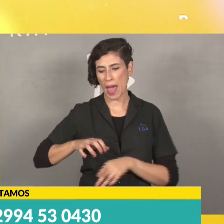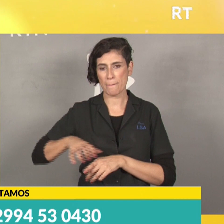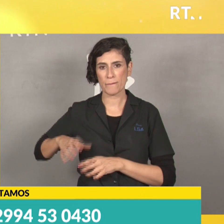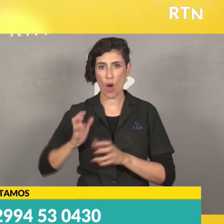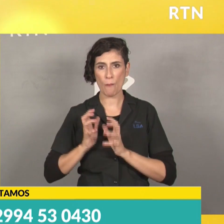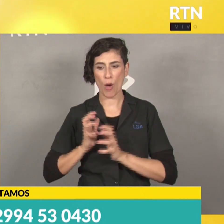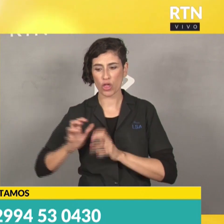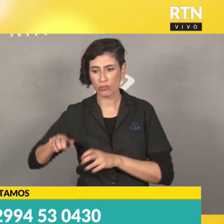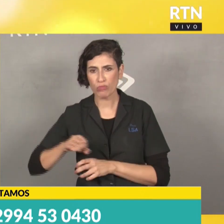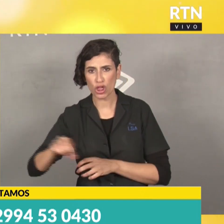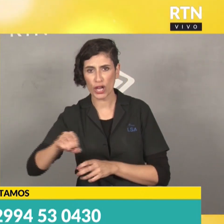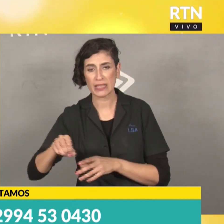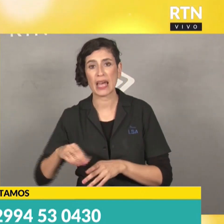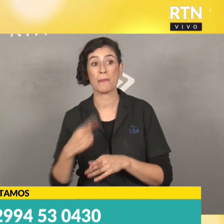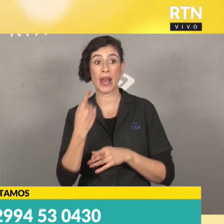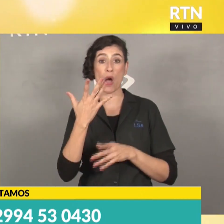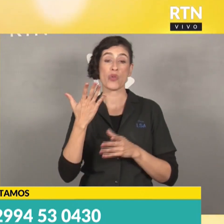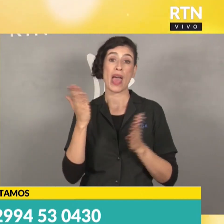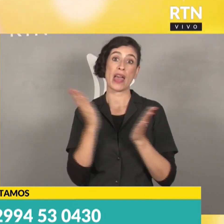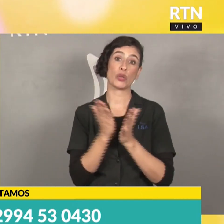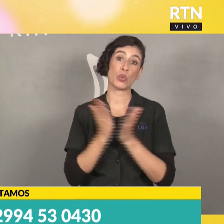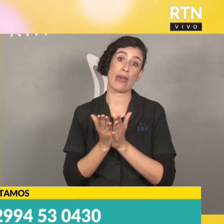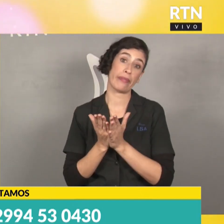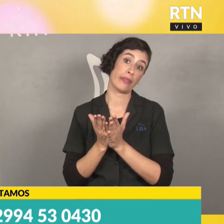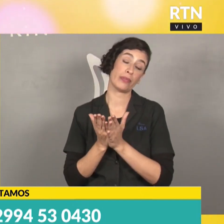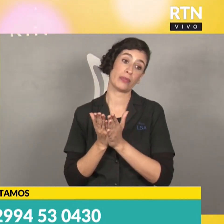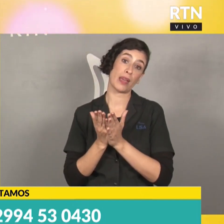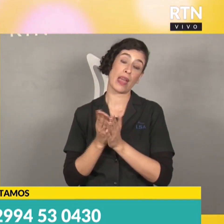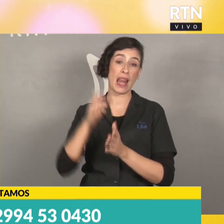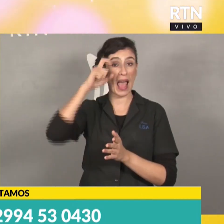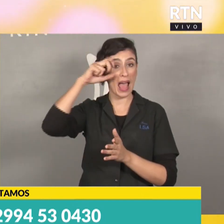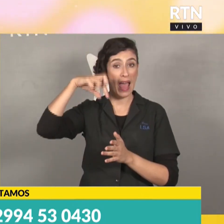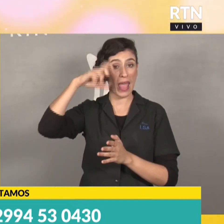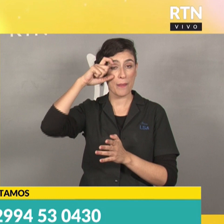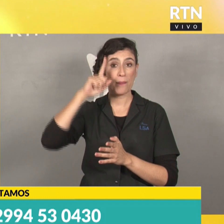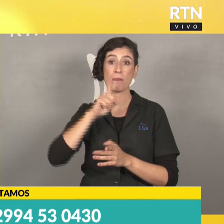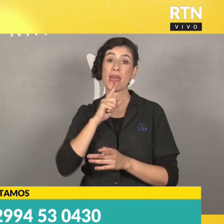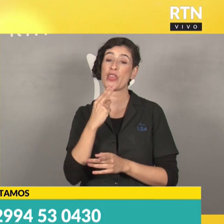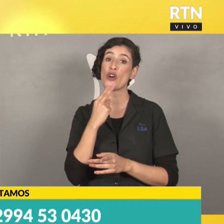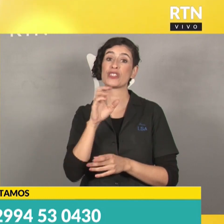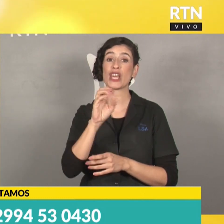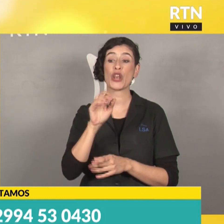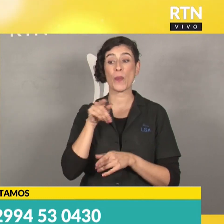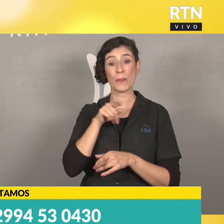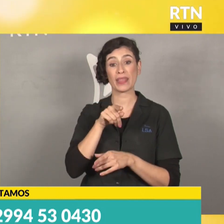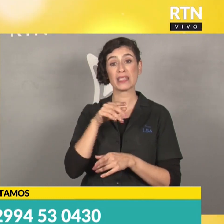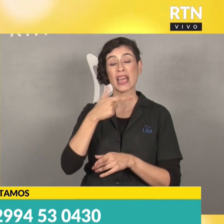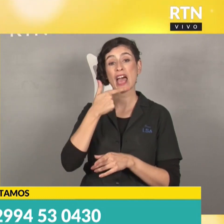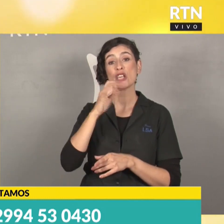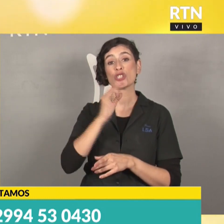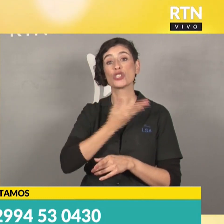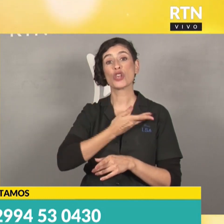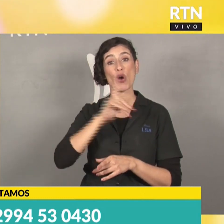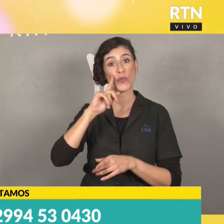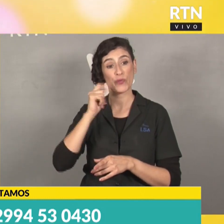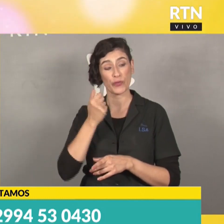la alumna que se encuentra en el número 11, que es Sofía. Justamente